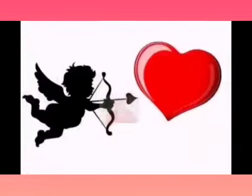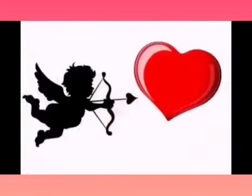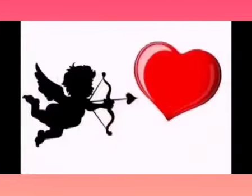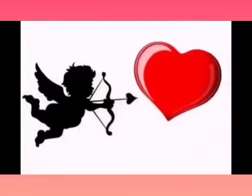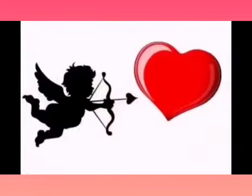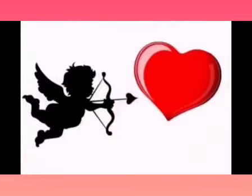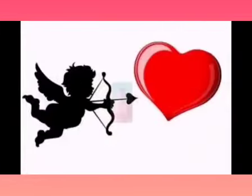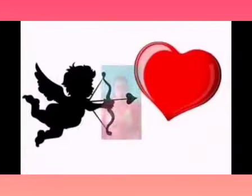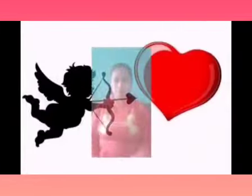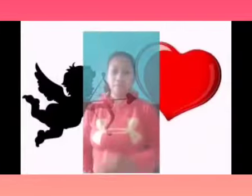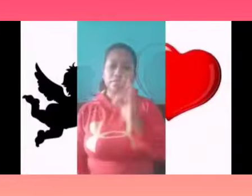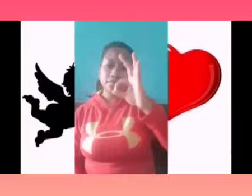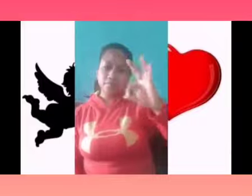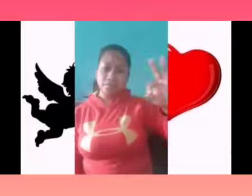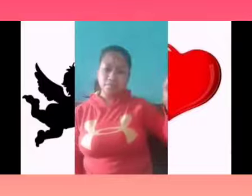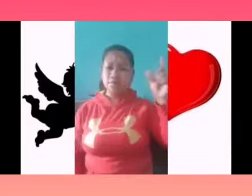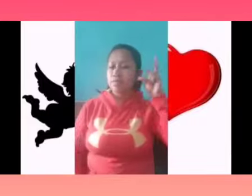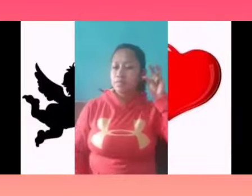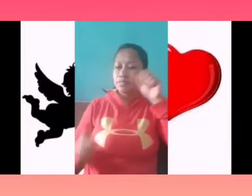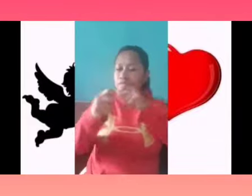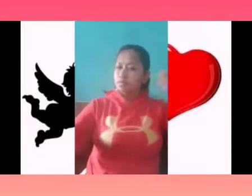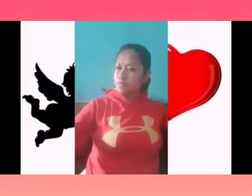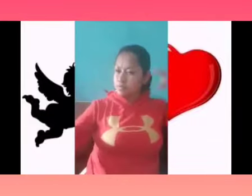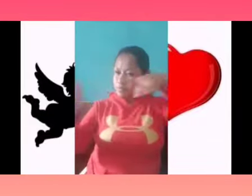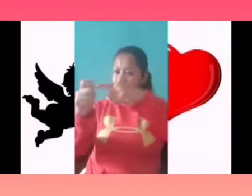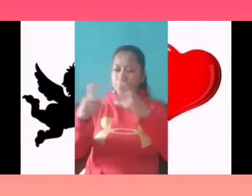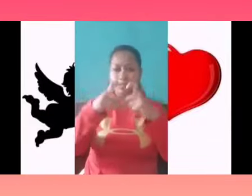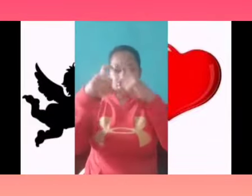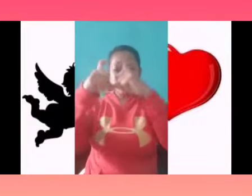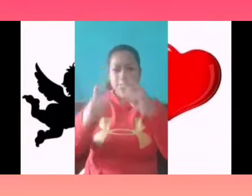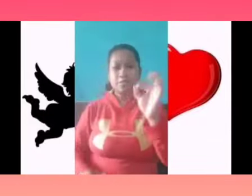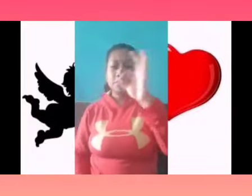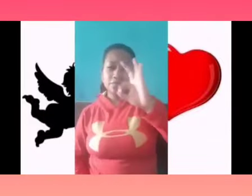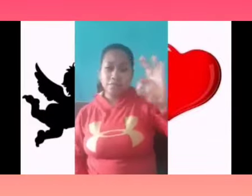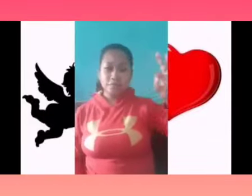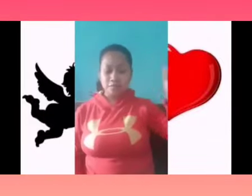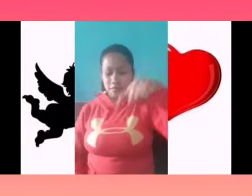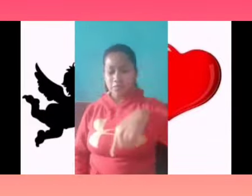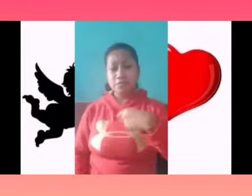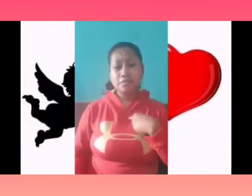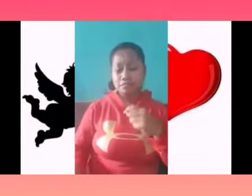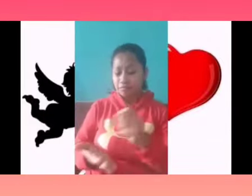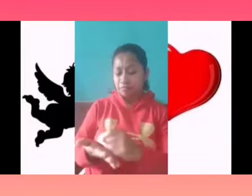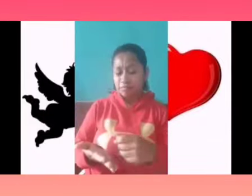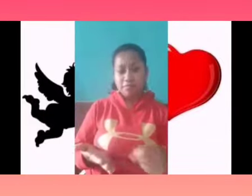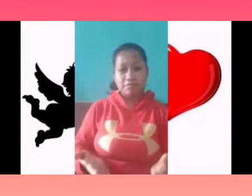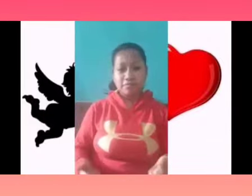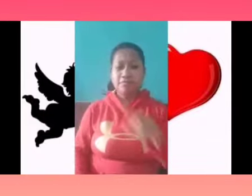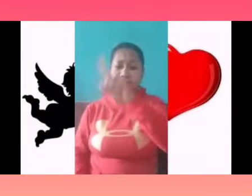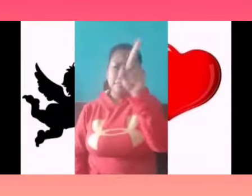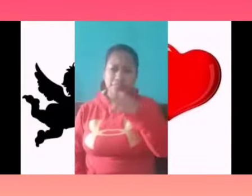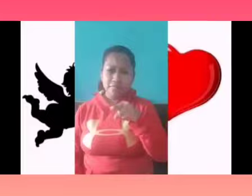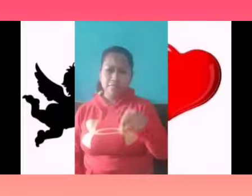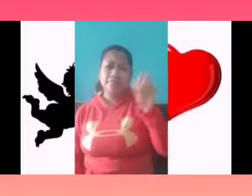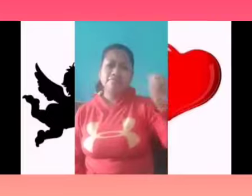Vacílalo, oye Cupido, hoy yo te escribo Para preguntarte si te he